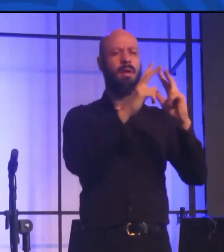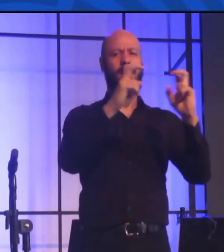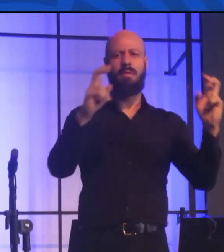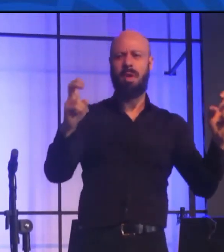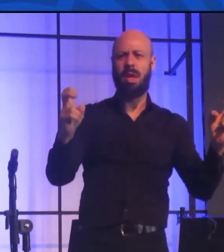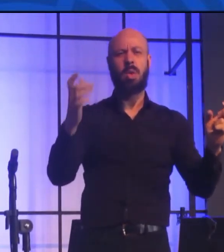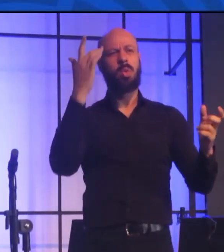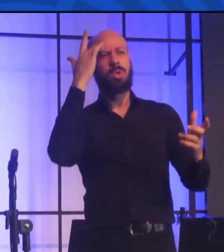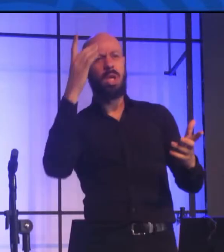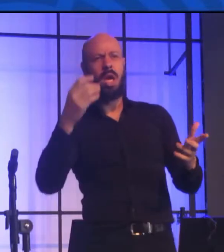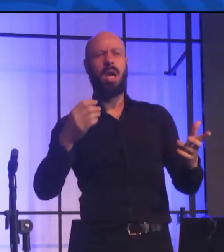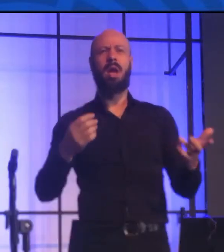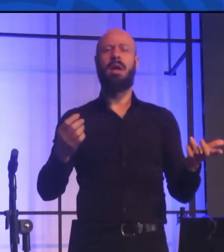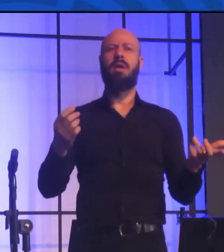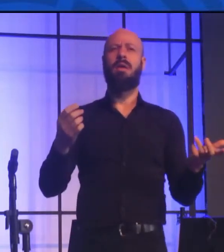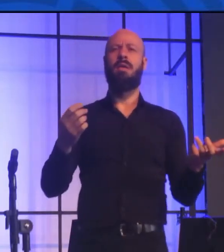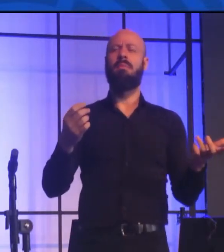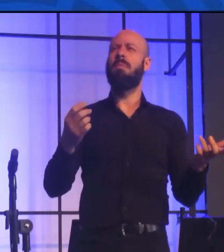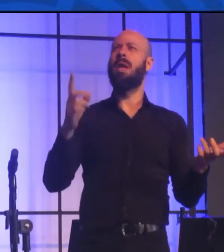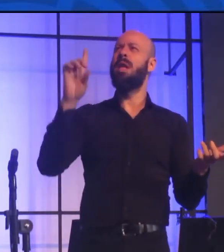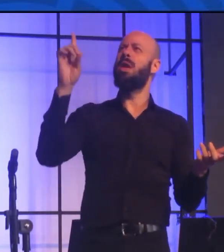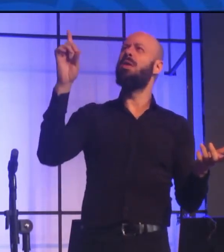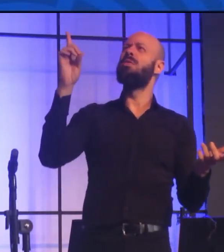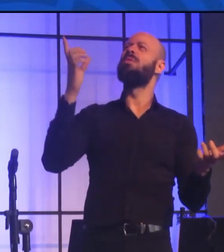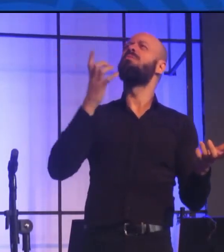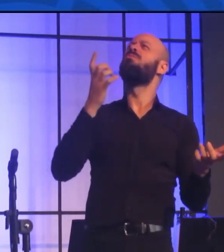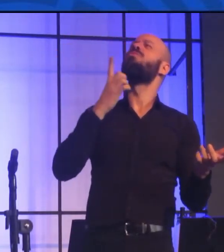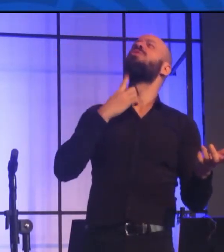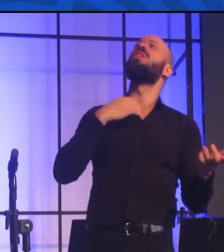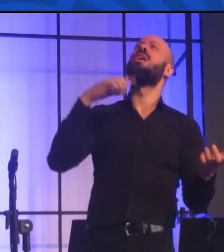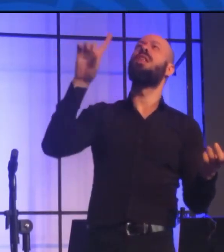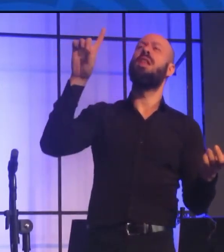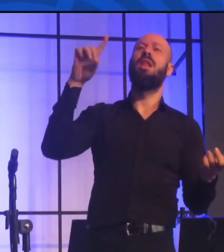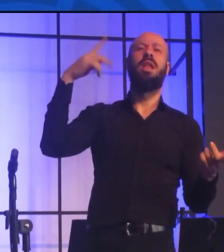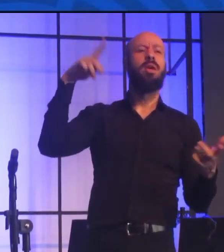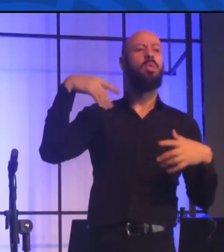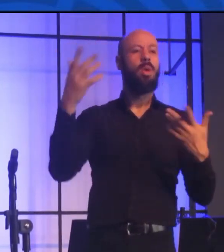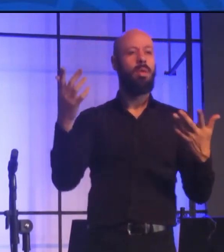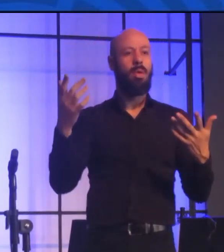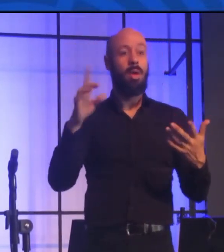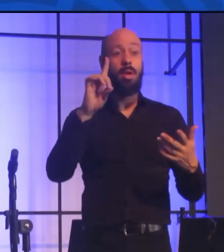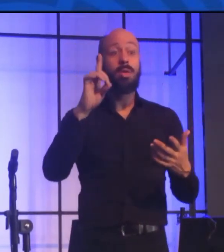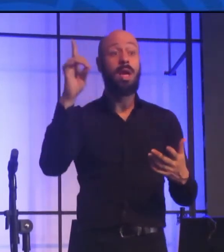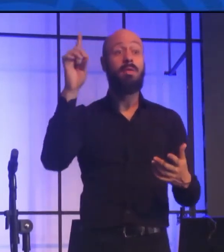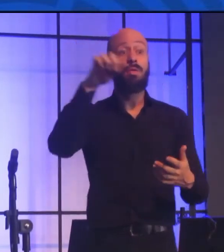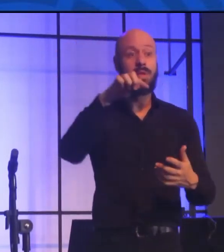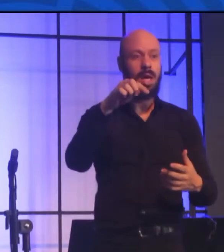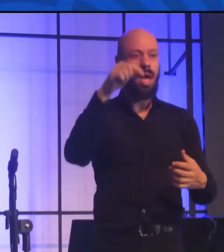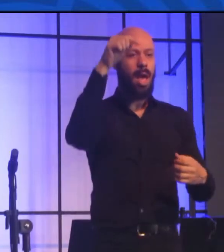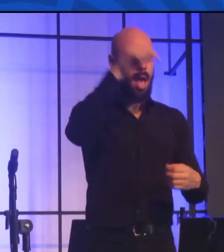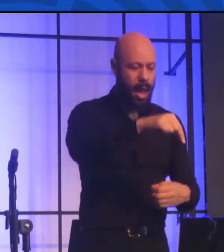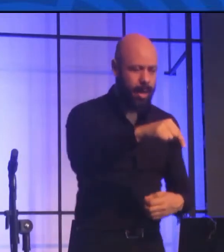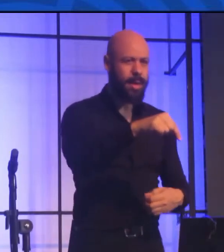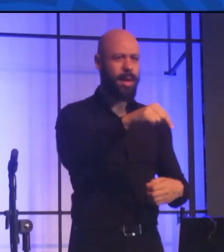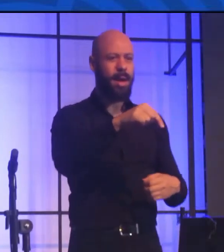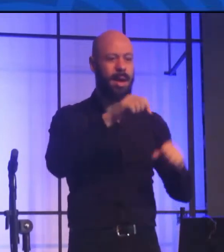não sei qual é a vontade de Deus. Gente, a vontade de Deus é que você obedeça a Deus aqui em Canoas ou lá em Florianópolis. Não importa para Deus se você